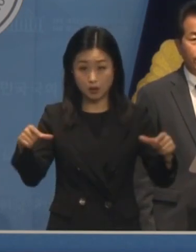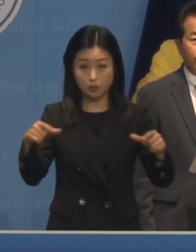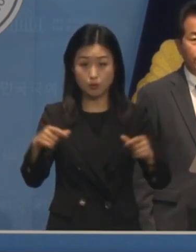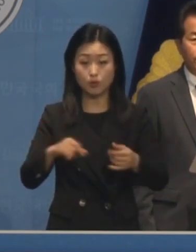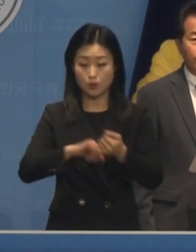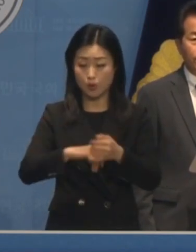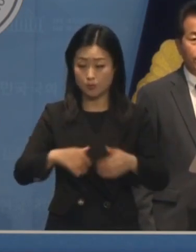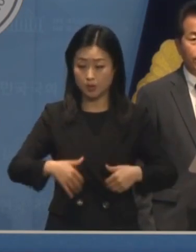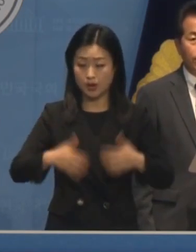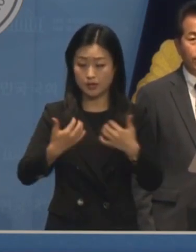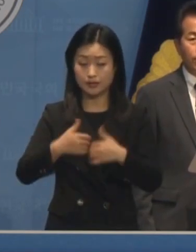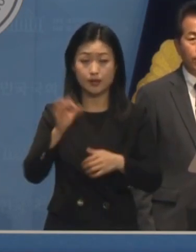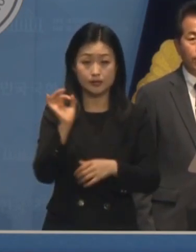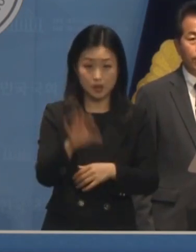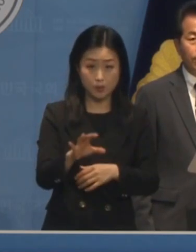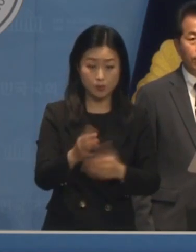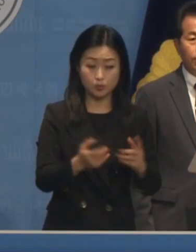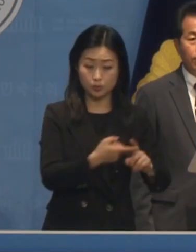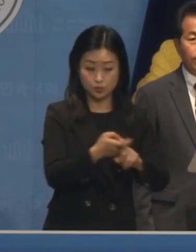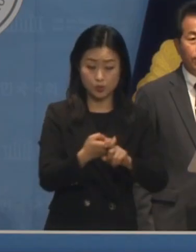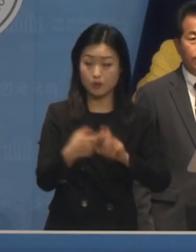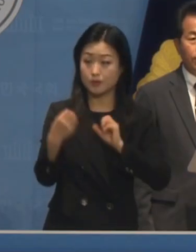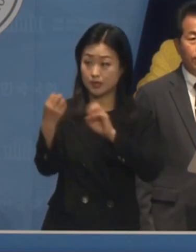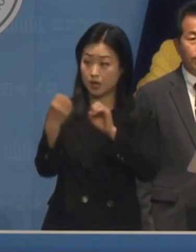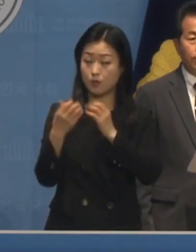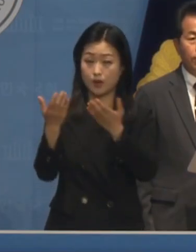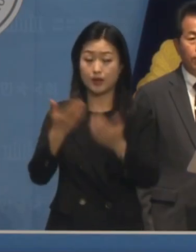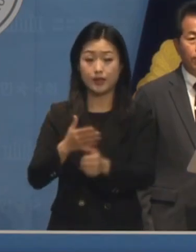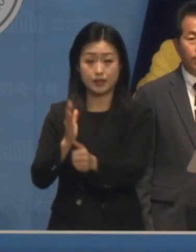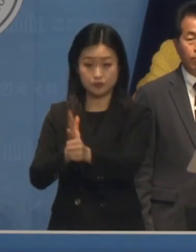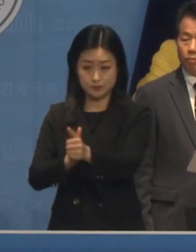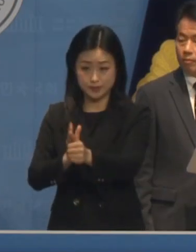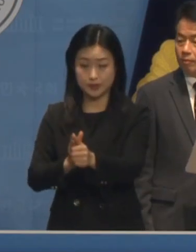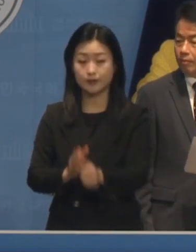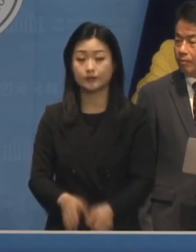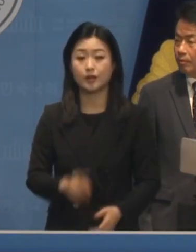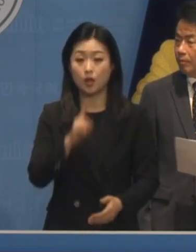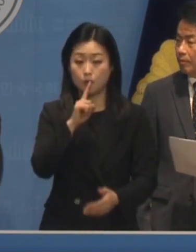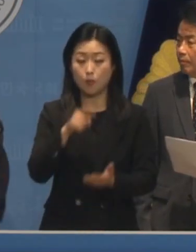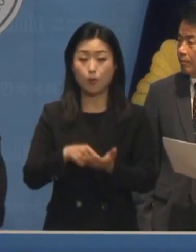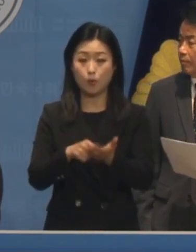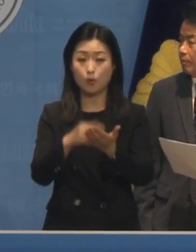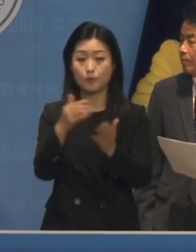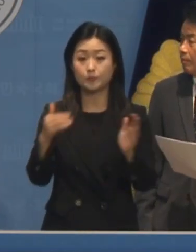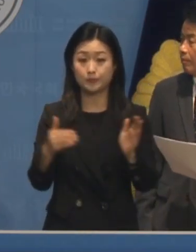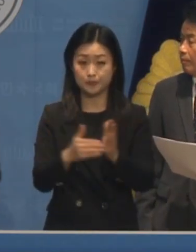시행하고 노동 조합과 대화에 나서야 합니다 이상으로 경과 부분을